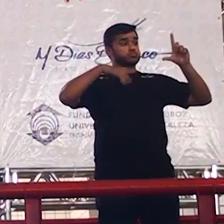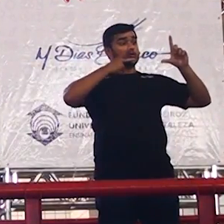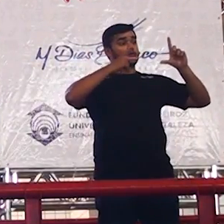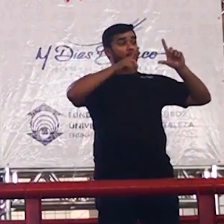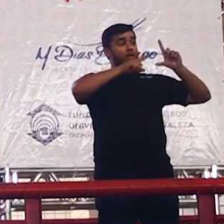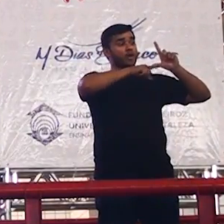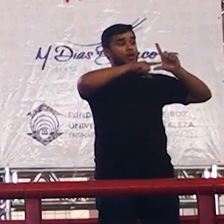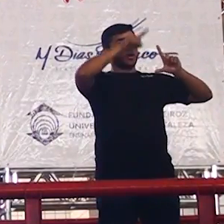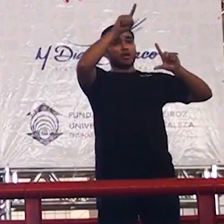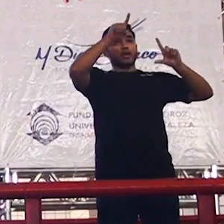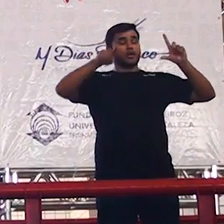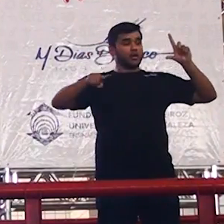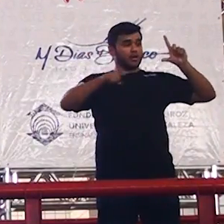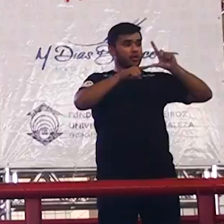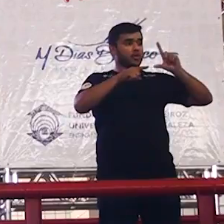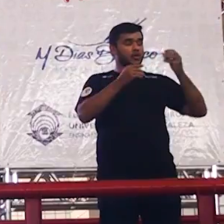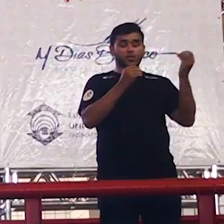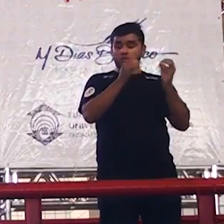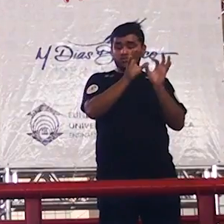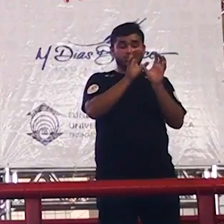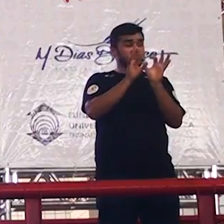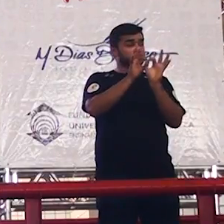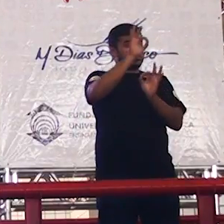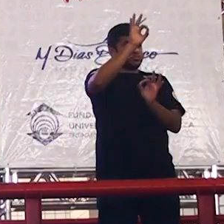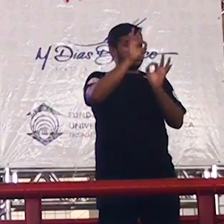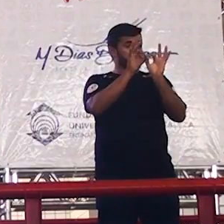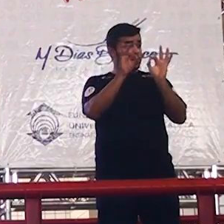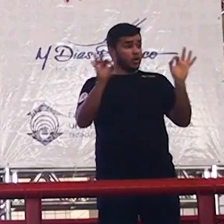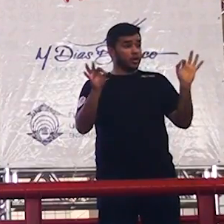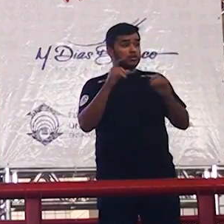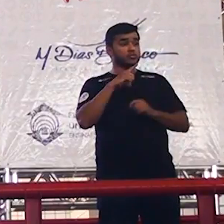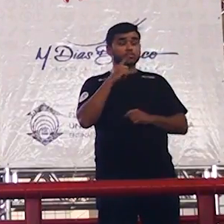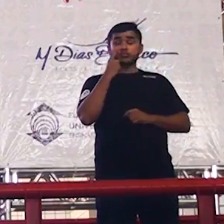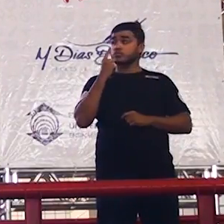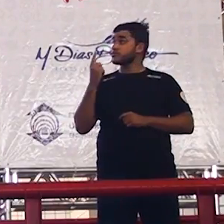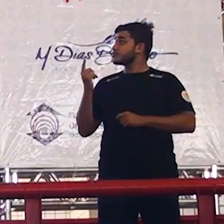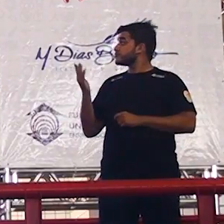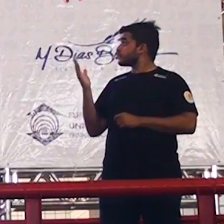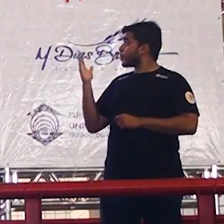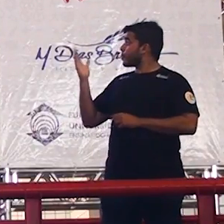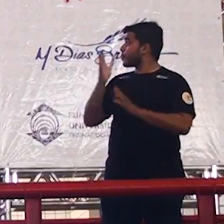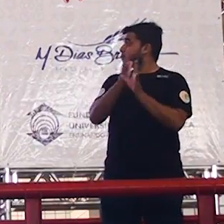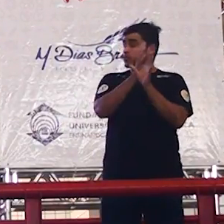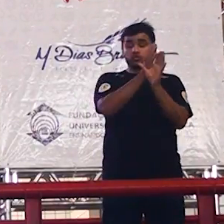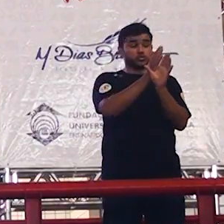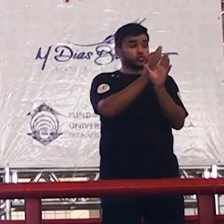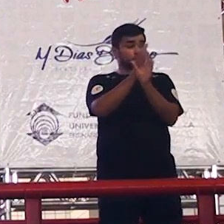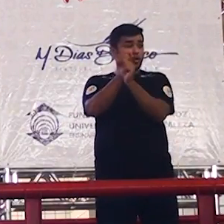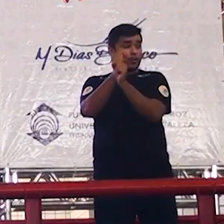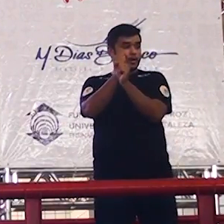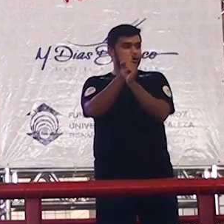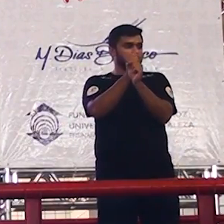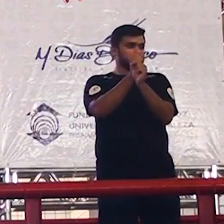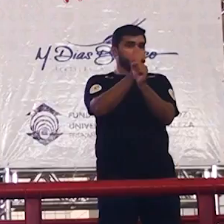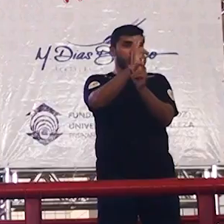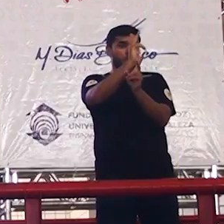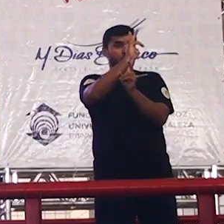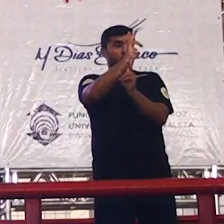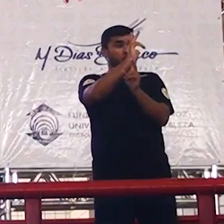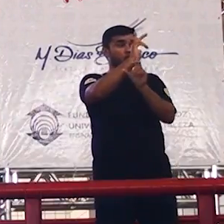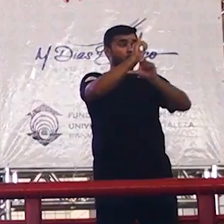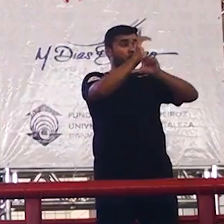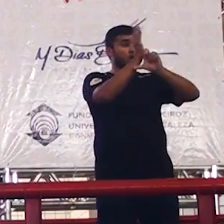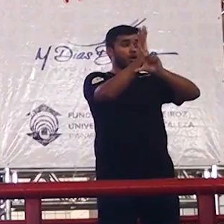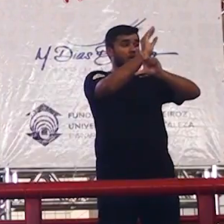o ângulo entre eles, a área é calculada multiplicando os lados